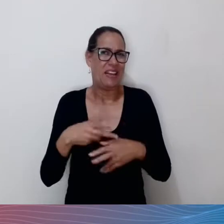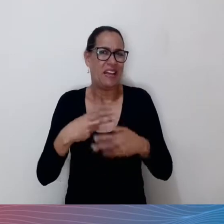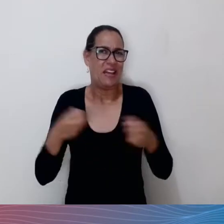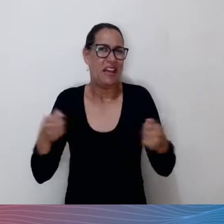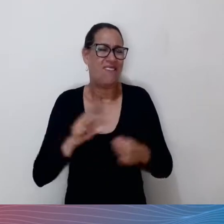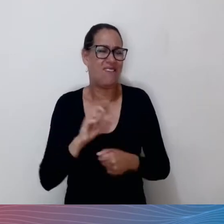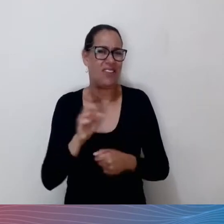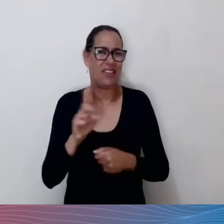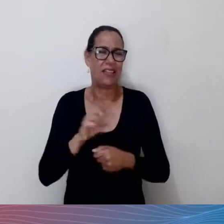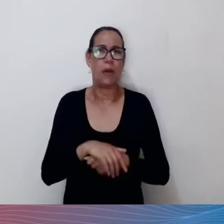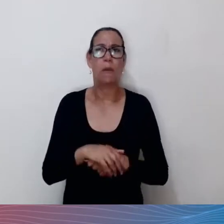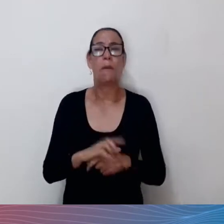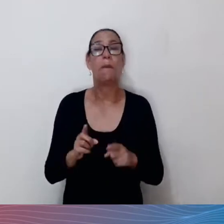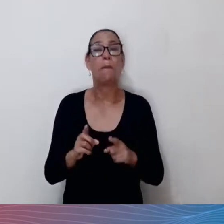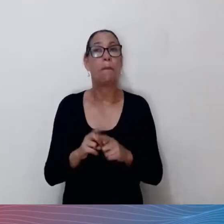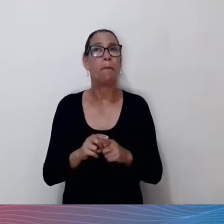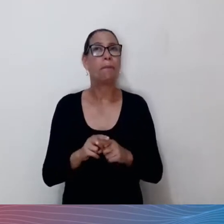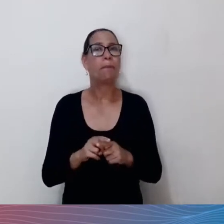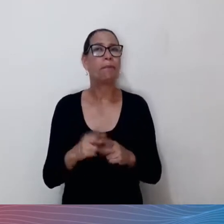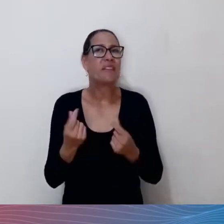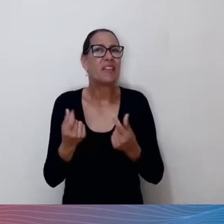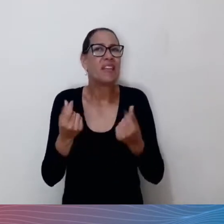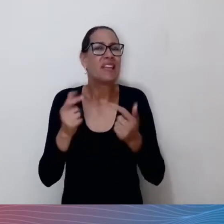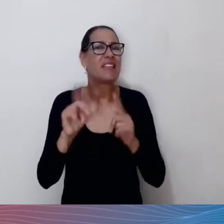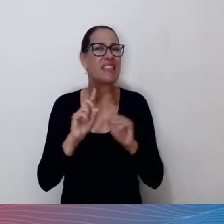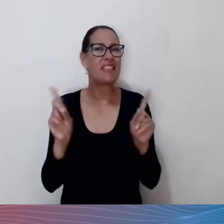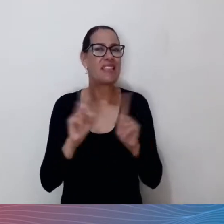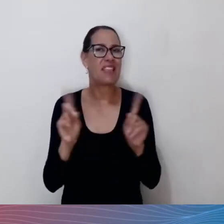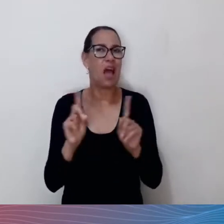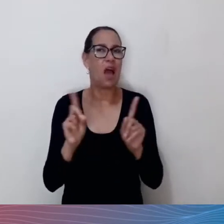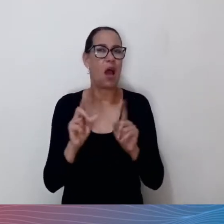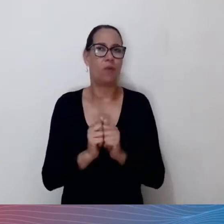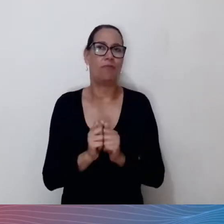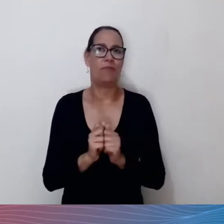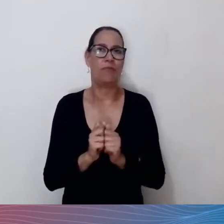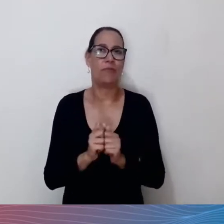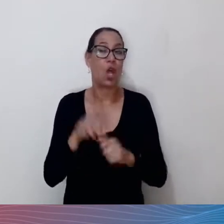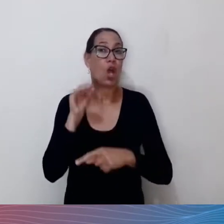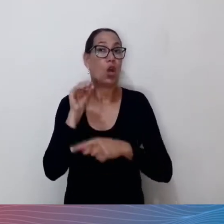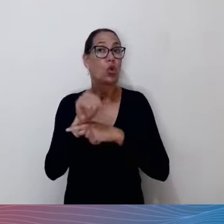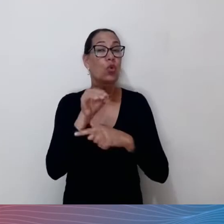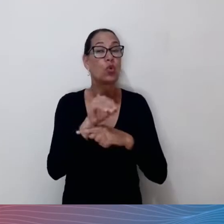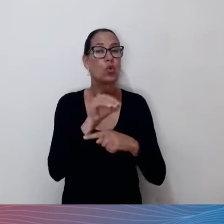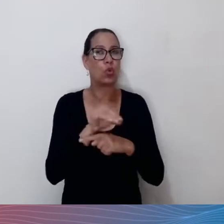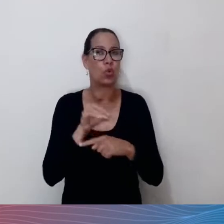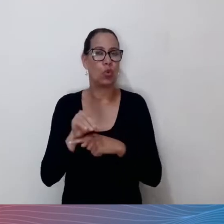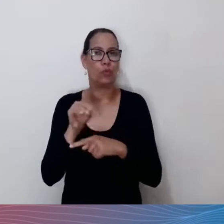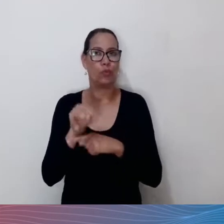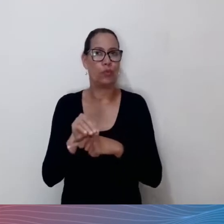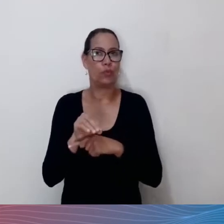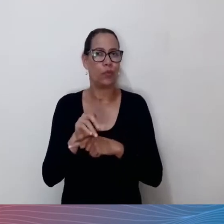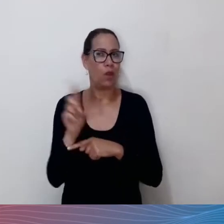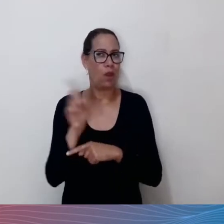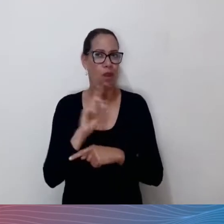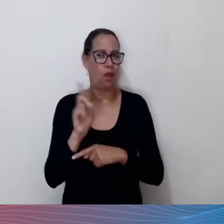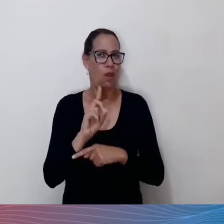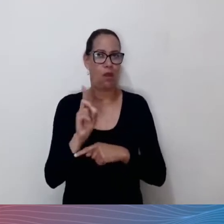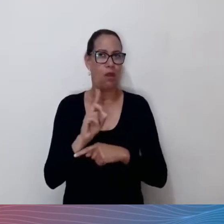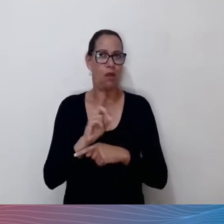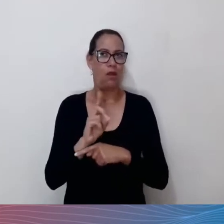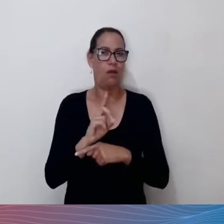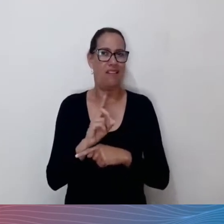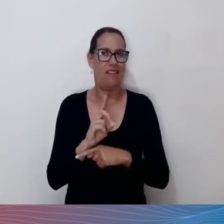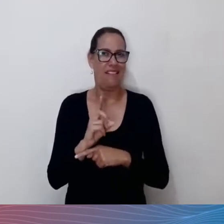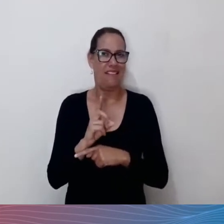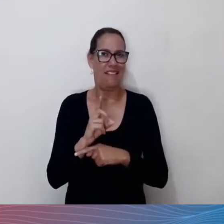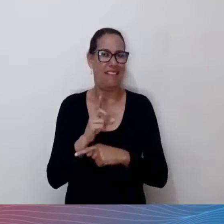alguma forma. Irmãos, não pastoreie o rebanho de Deus com essas intenções erradas, né?